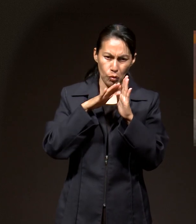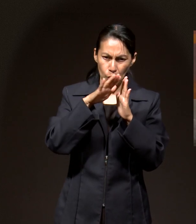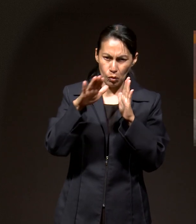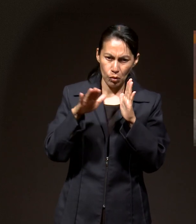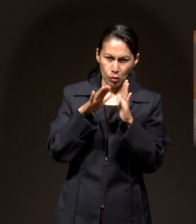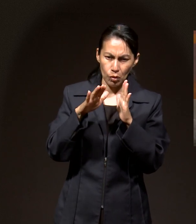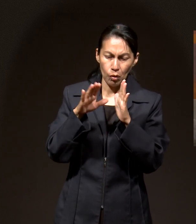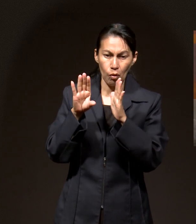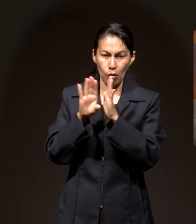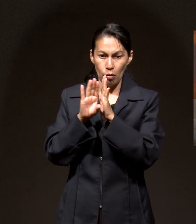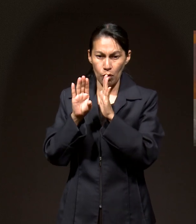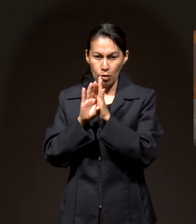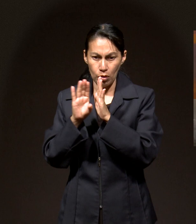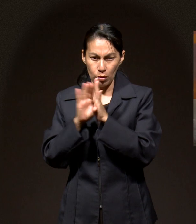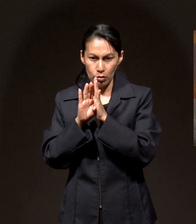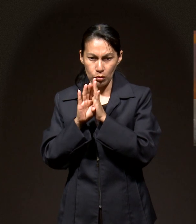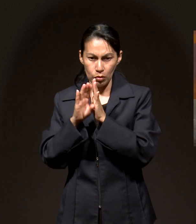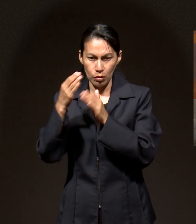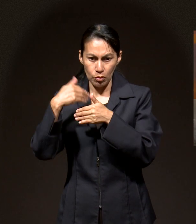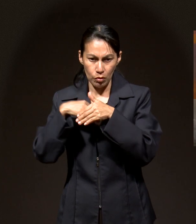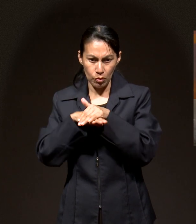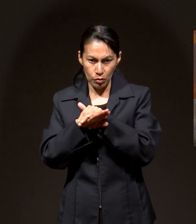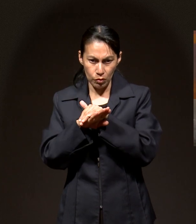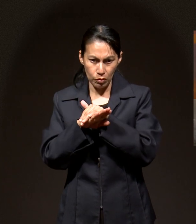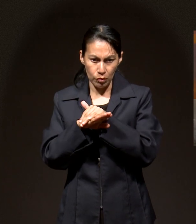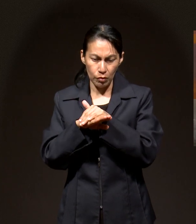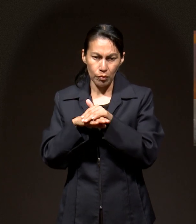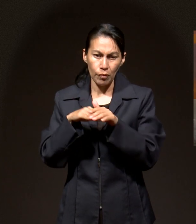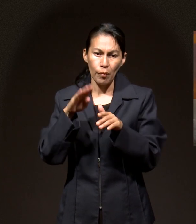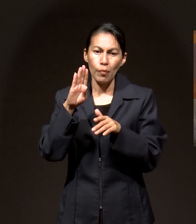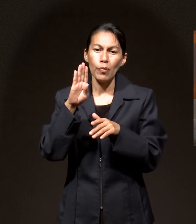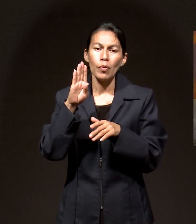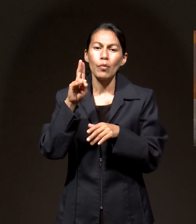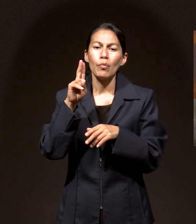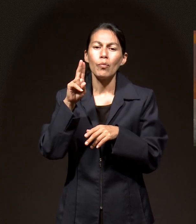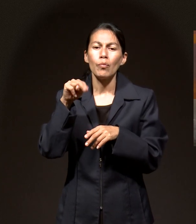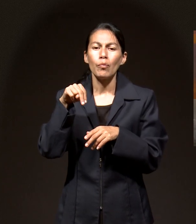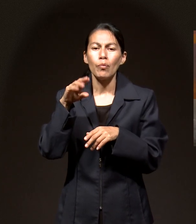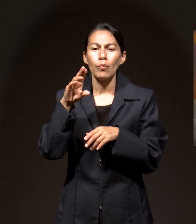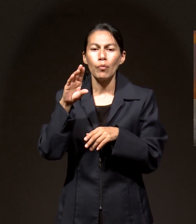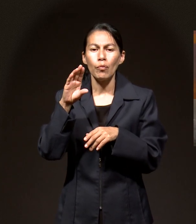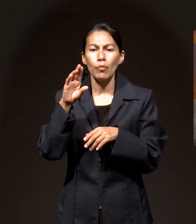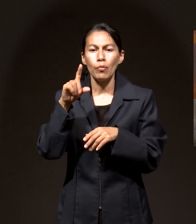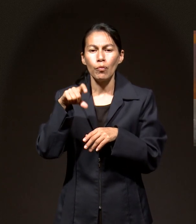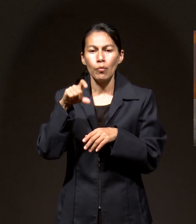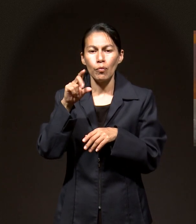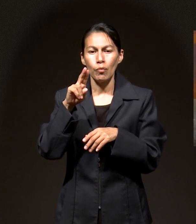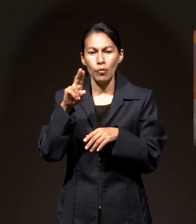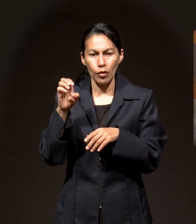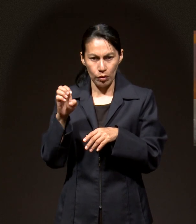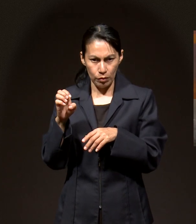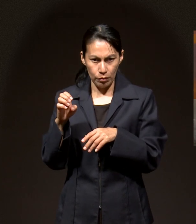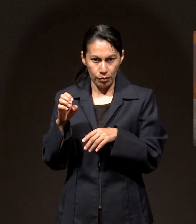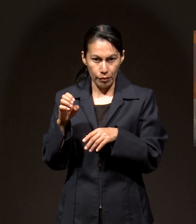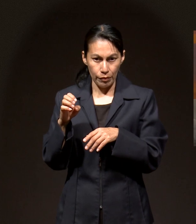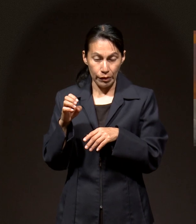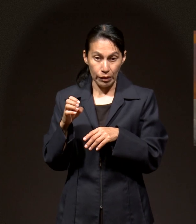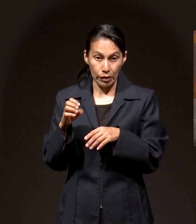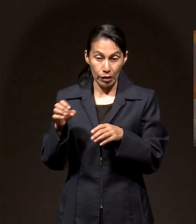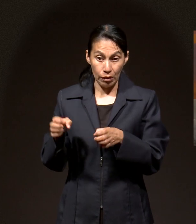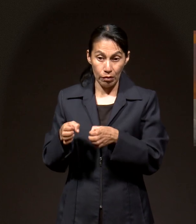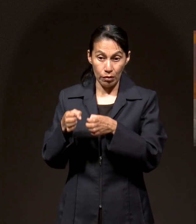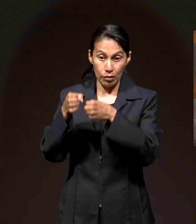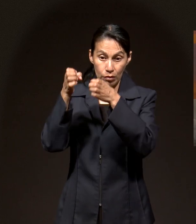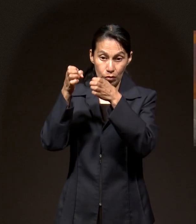cada apartamento tiene una habitación que es un refugio, ¿no? Un búnker le llaman. Uh-huh. Edificios más